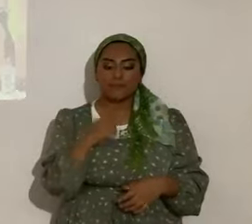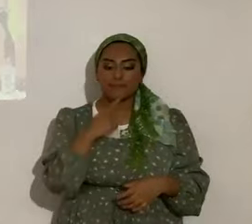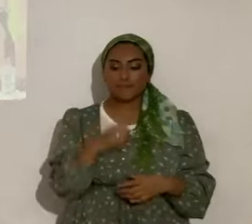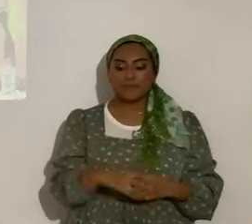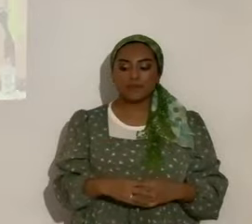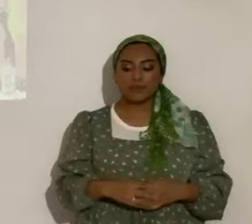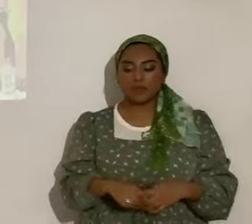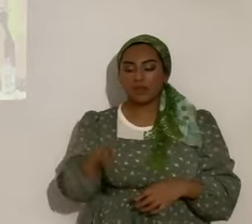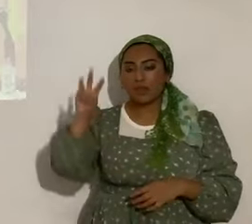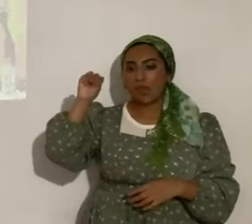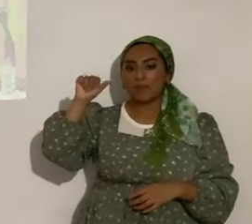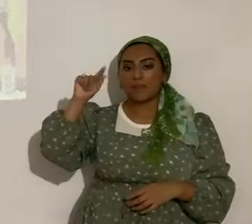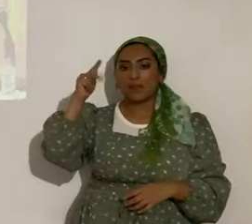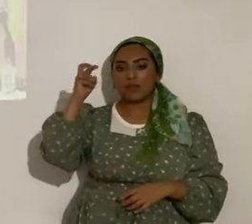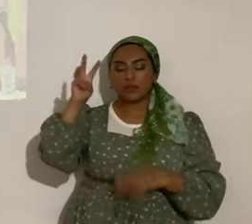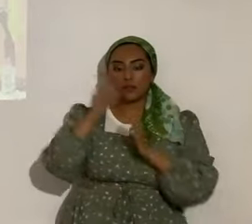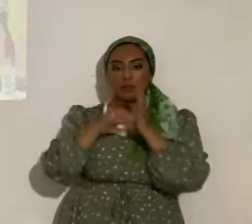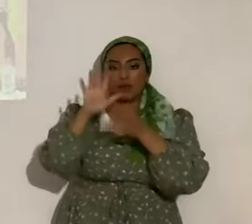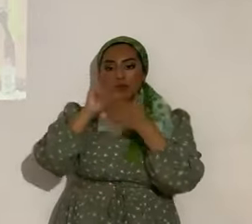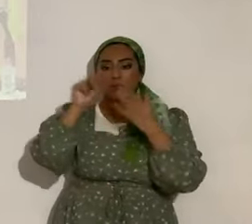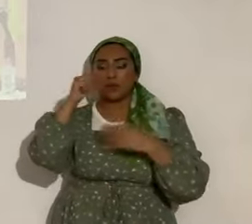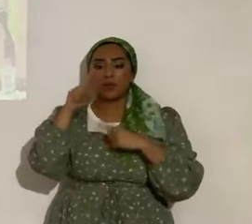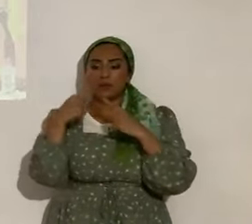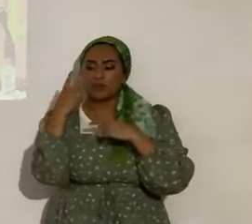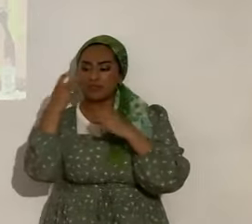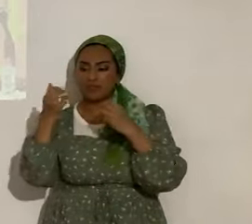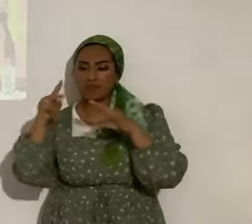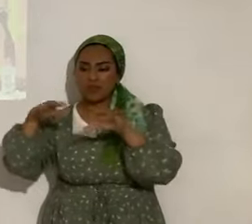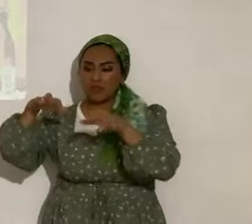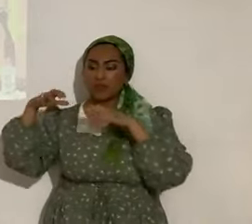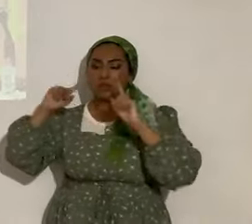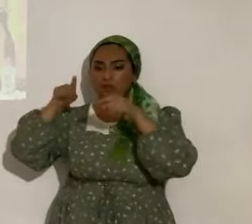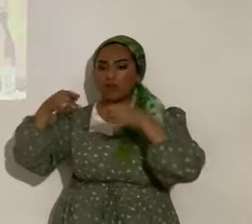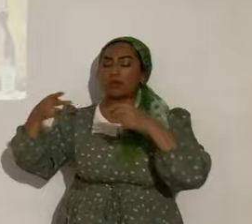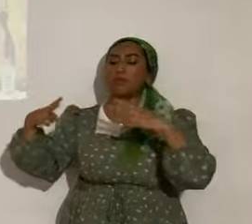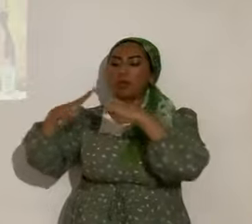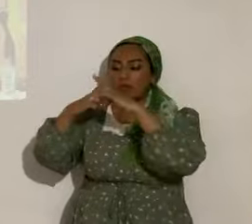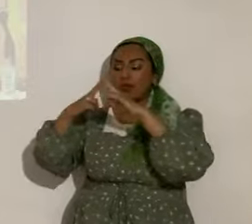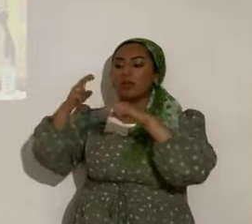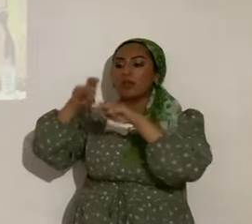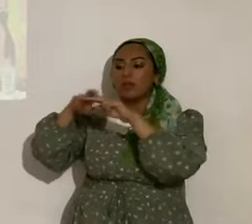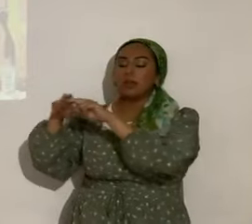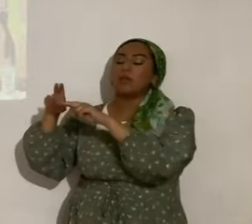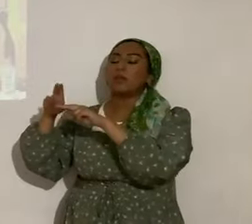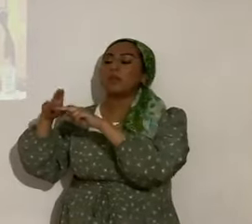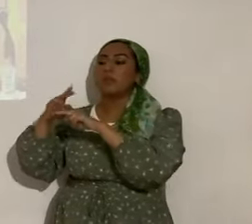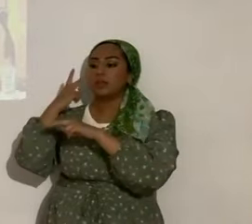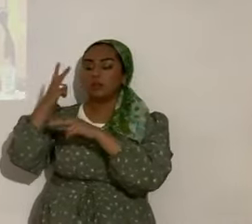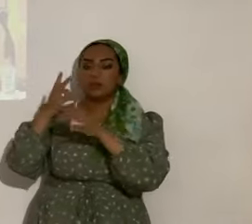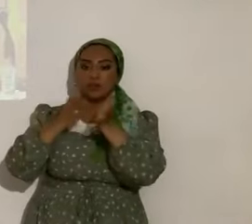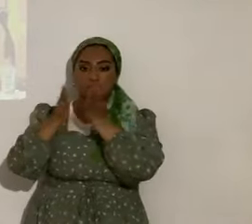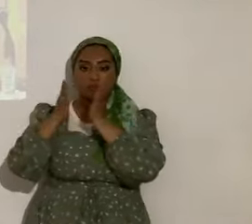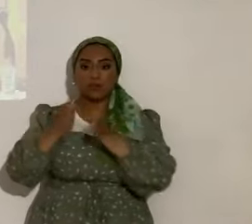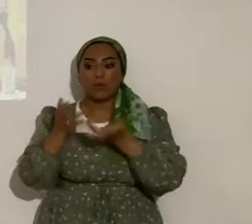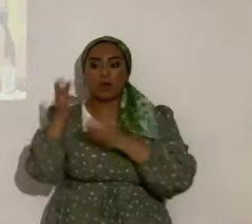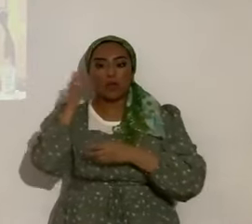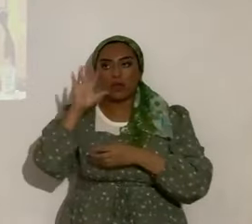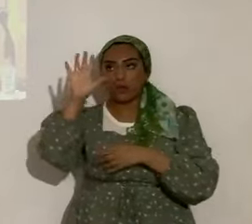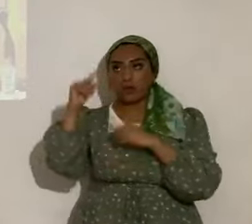Dice Mateo 5, 1. Viendo la multitud, subió al monte y sentándose vinieron a él sus discípulos, porque querían oír su